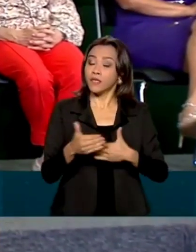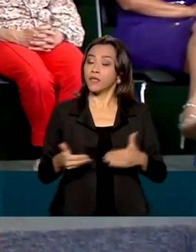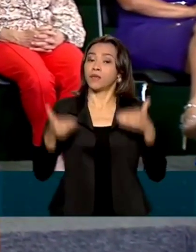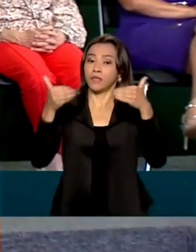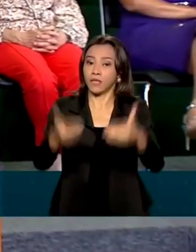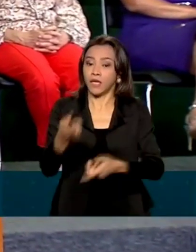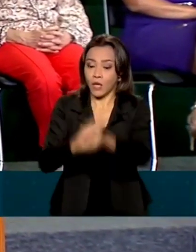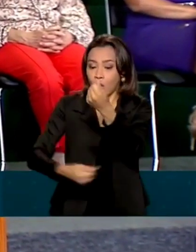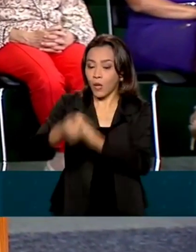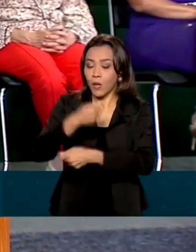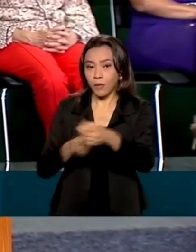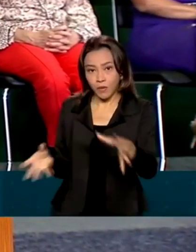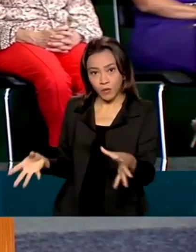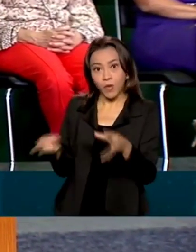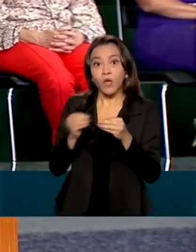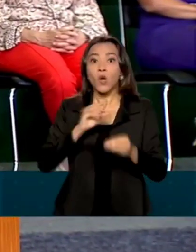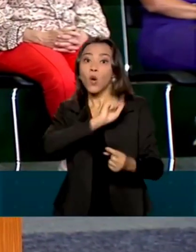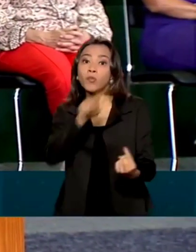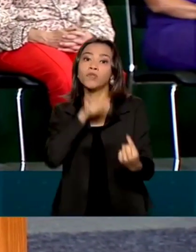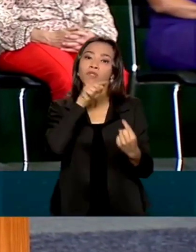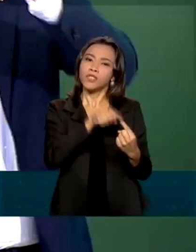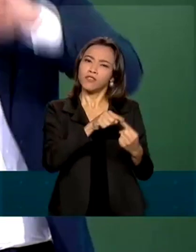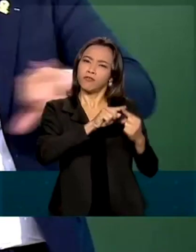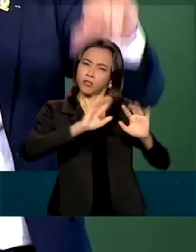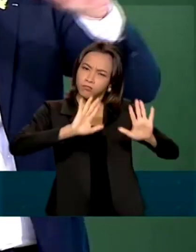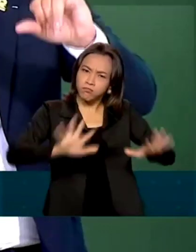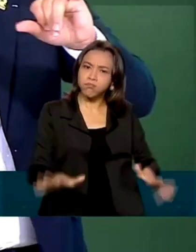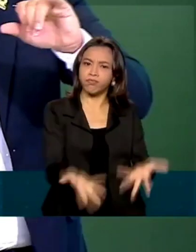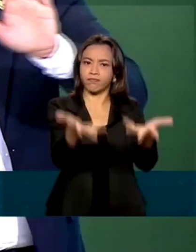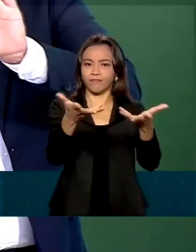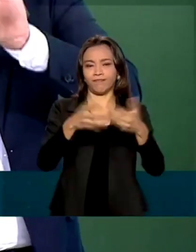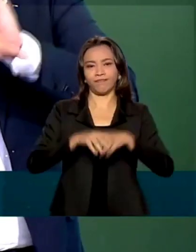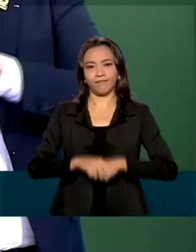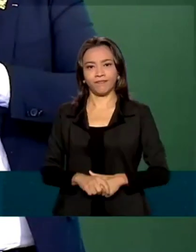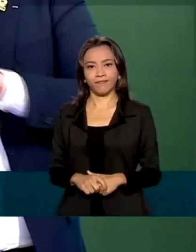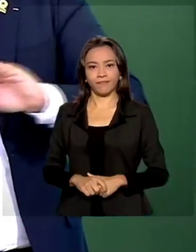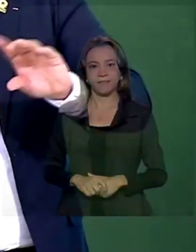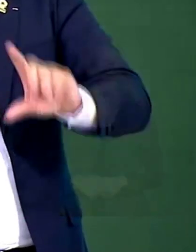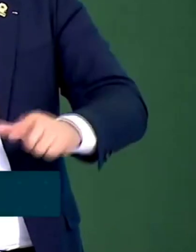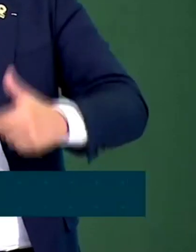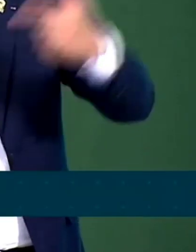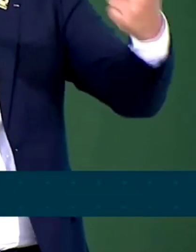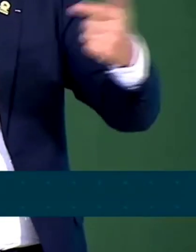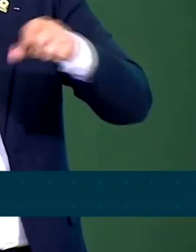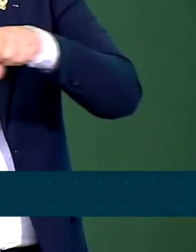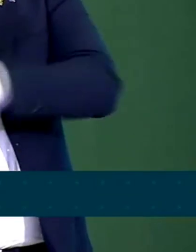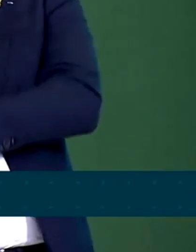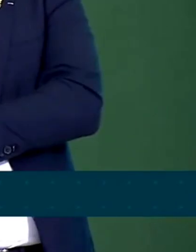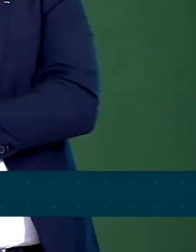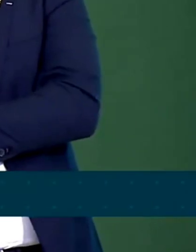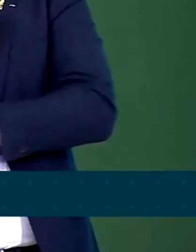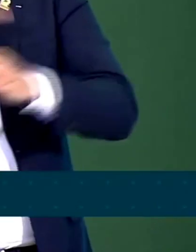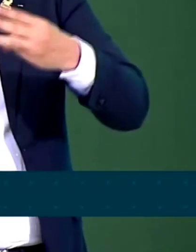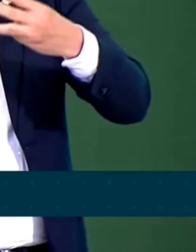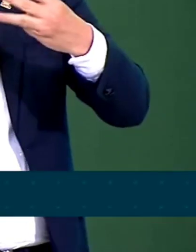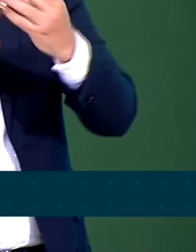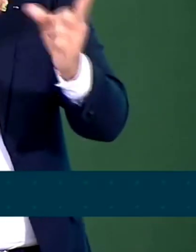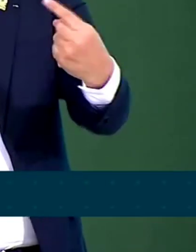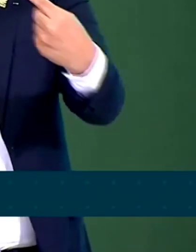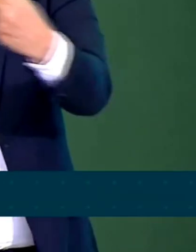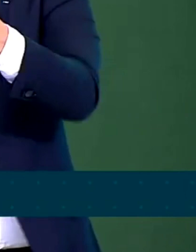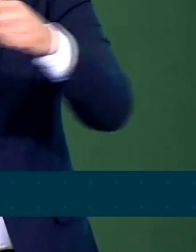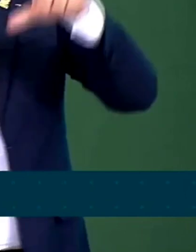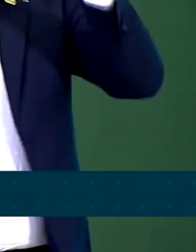impulsionar o Brasil como maior potência verde mundial. O programa terá três objetivos, a redução de emissões de